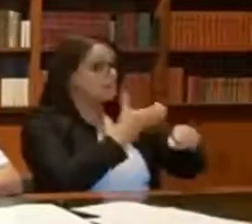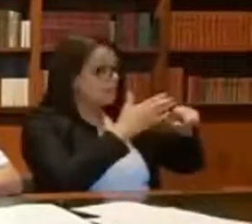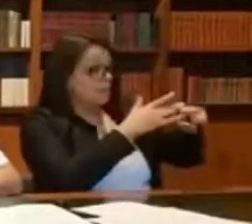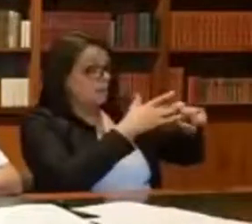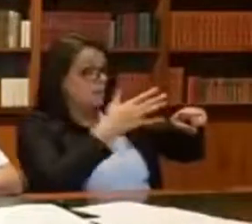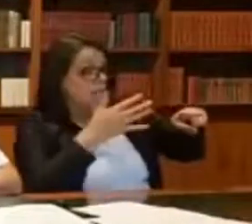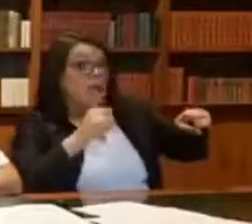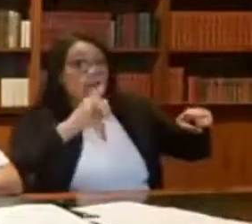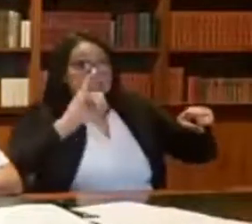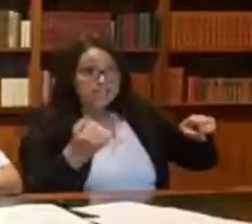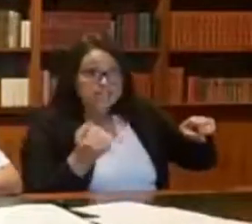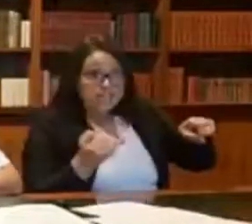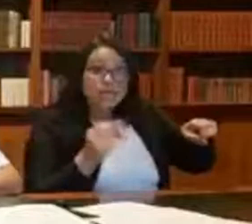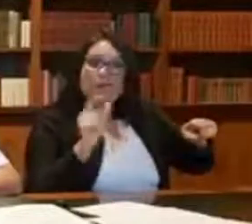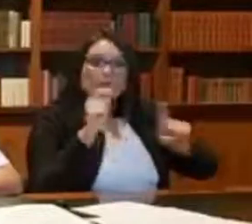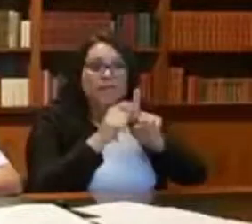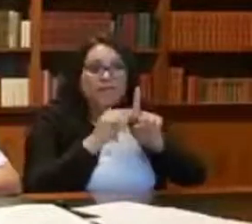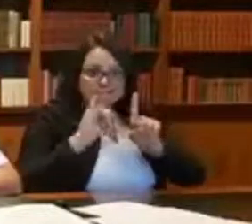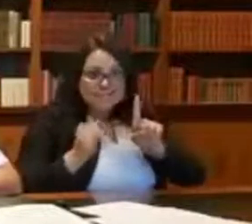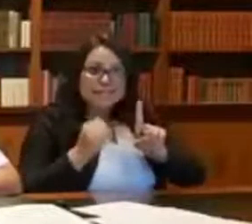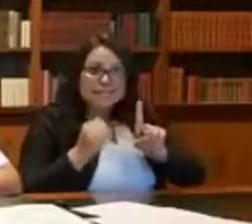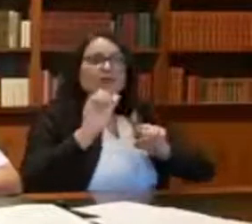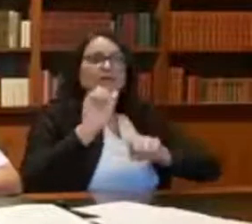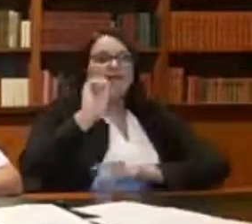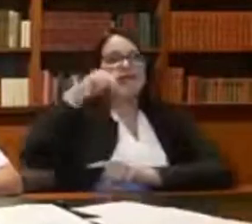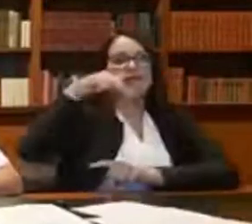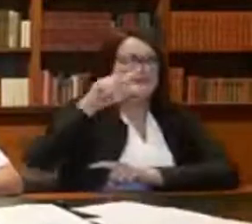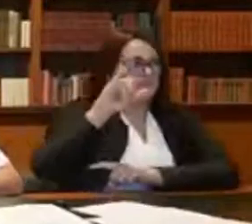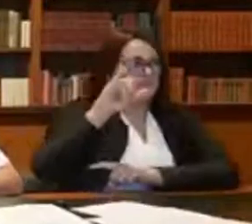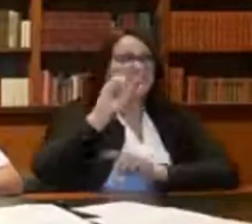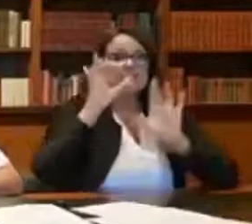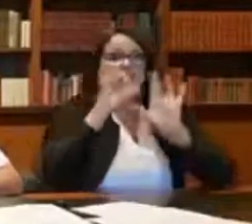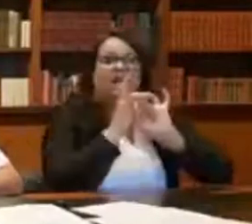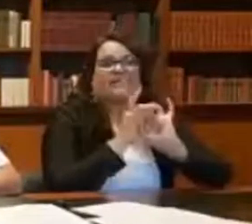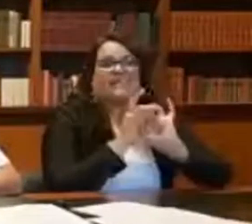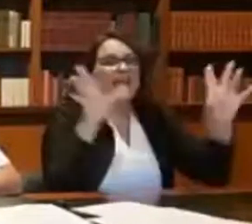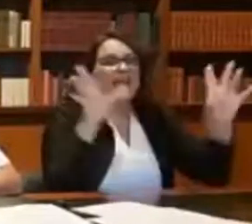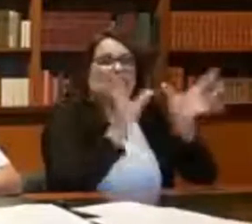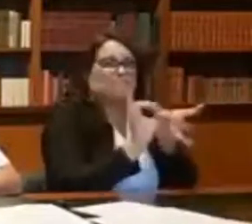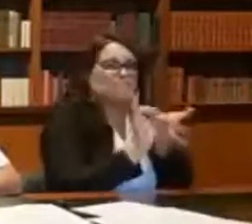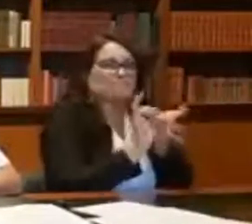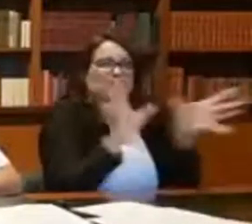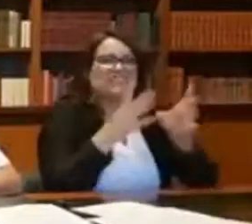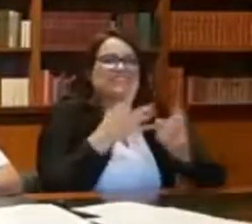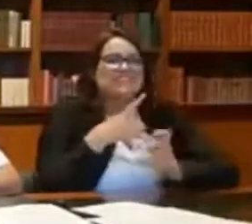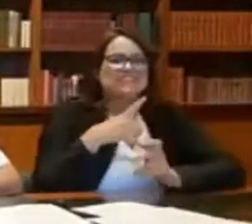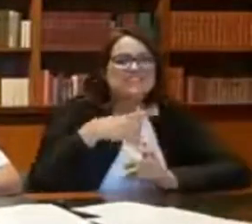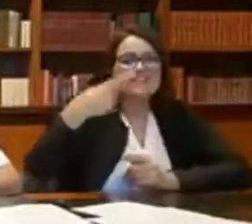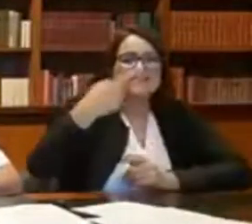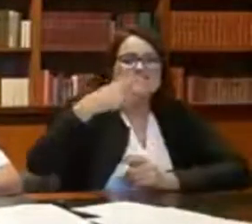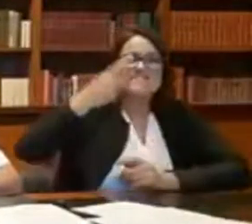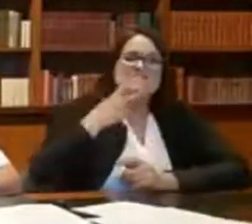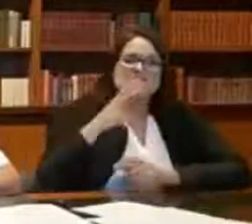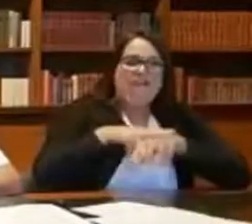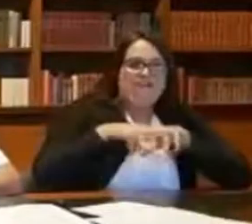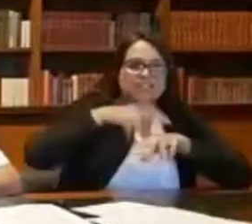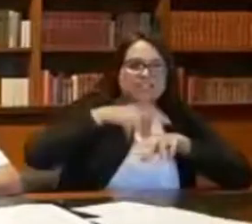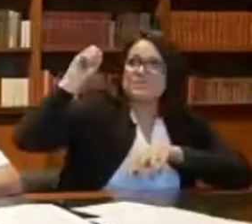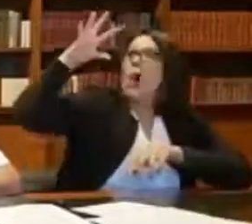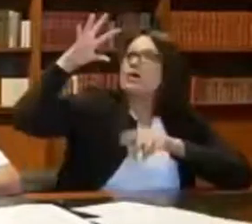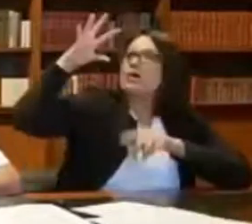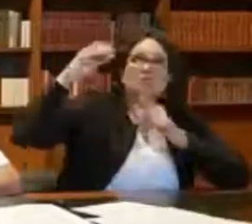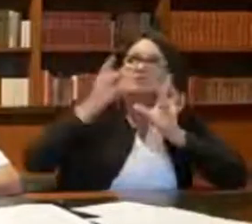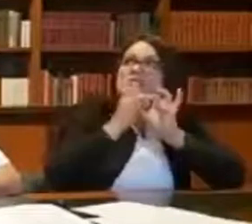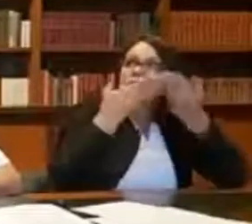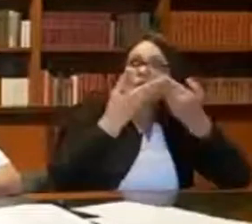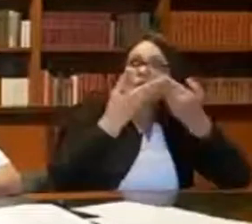Anvisa deu o primeiro sinal verde, né, certificou a primeira vacina, e eu sempre disse, havendo a certificação